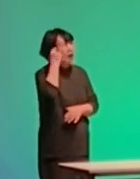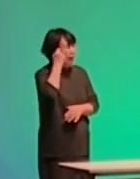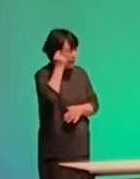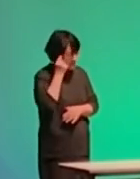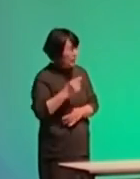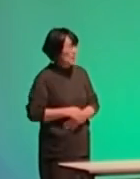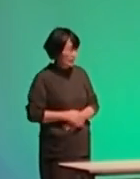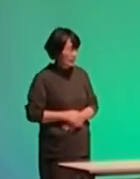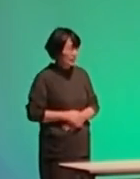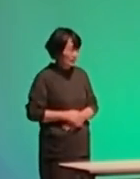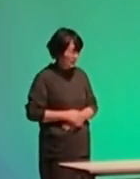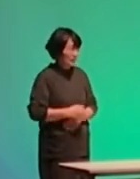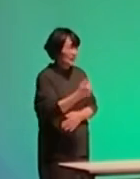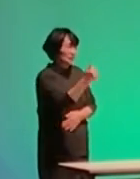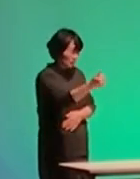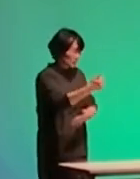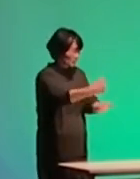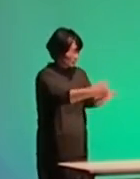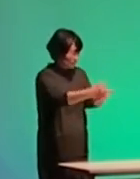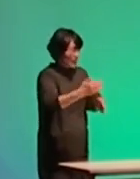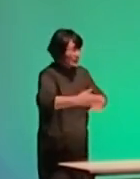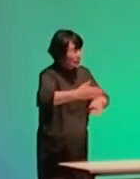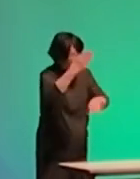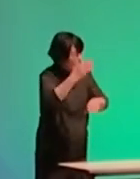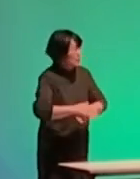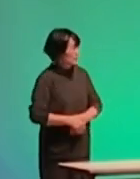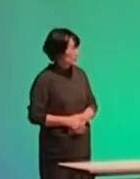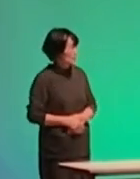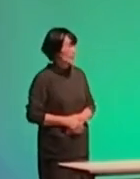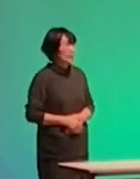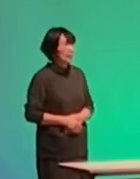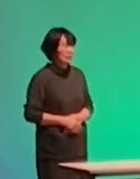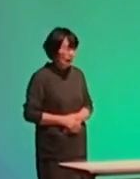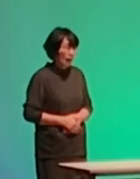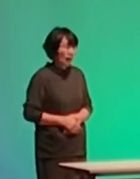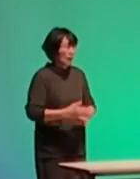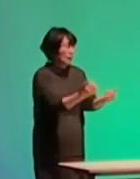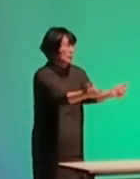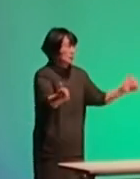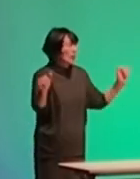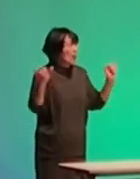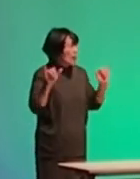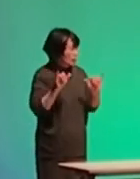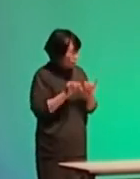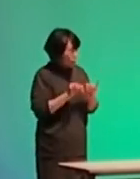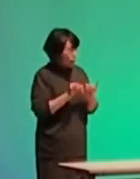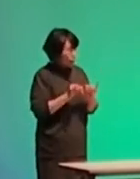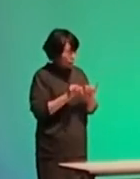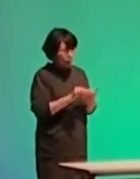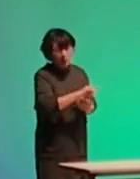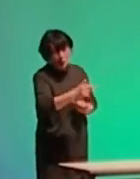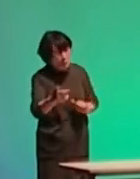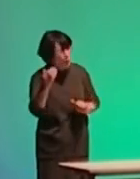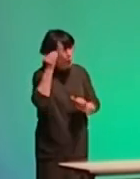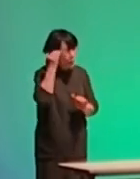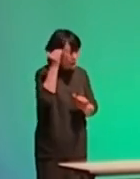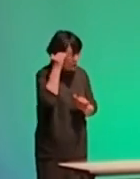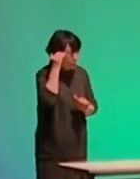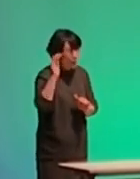ことまでわざわざお話しいただきました。ありがとうございました。そういうふうに、じゃあ世の中を今いろんな困ったことが来た